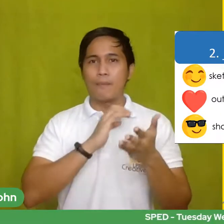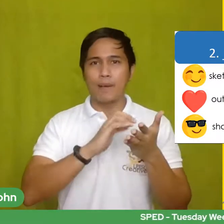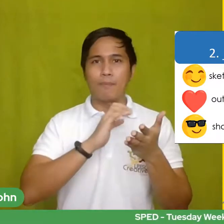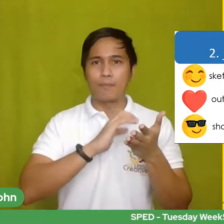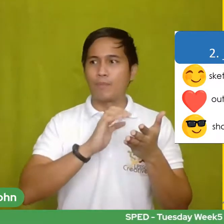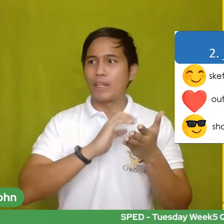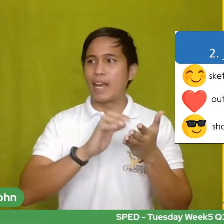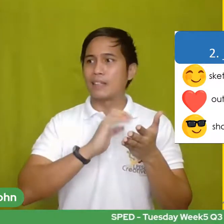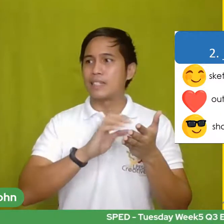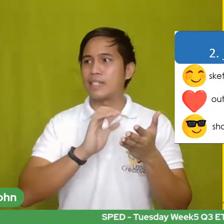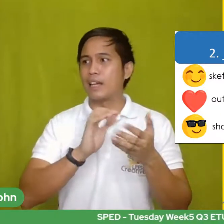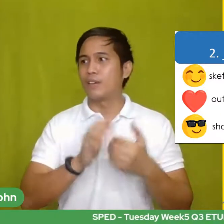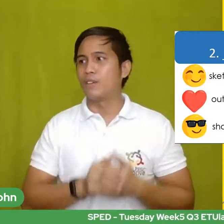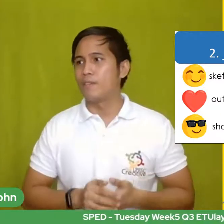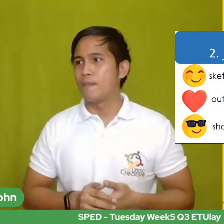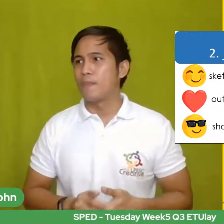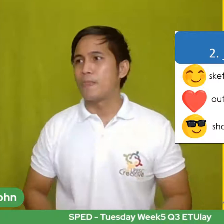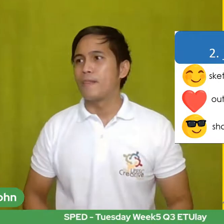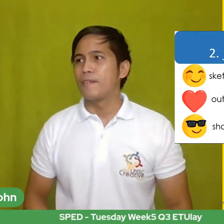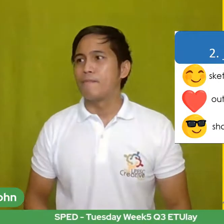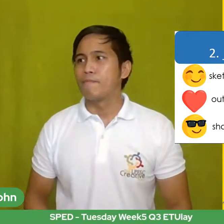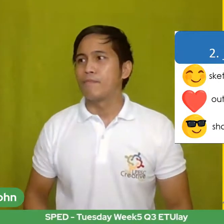parang pinractice lang, no?